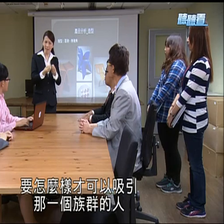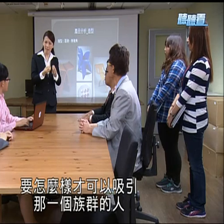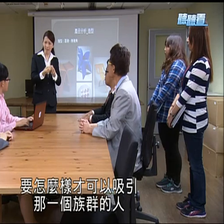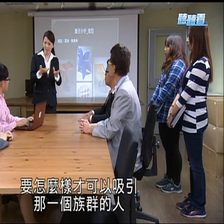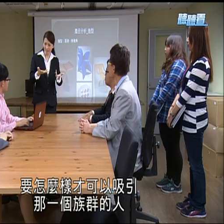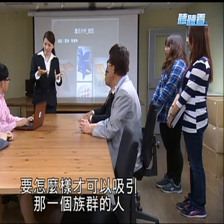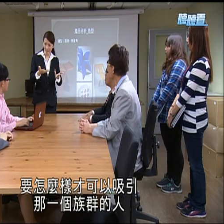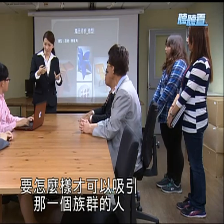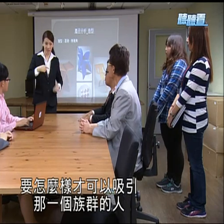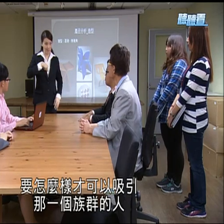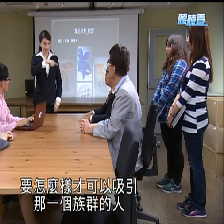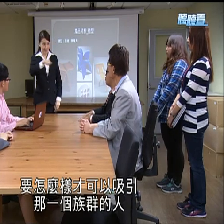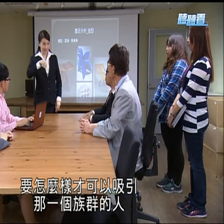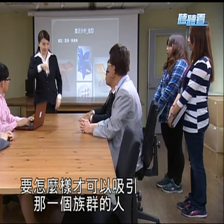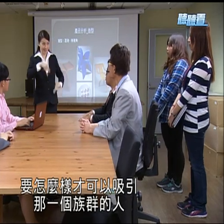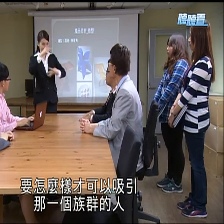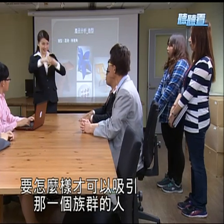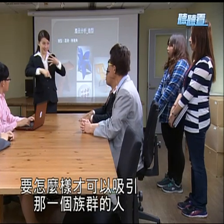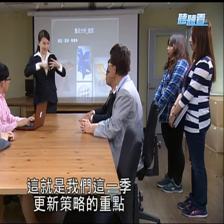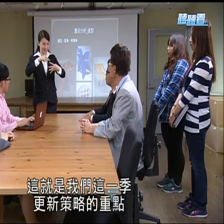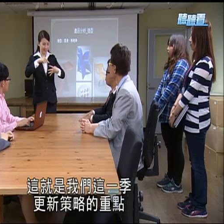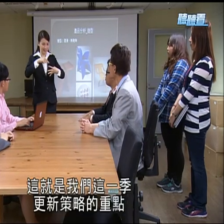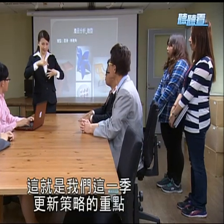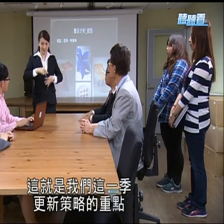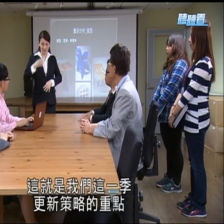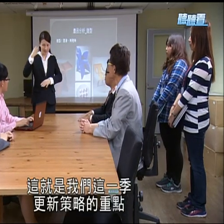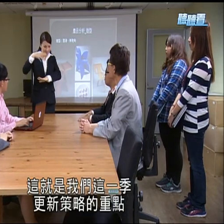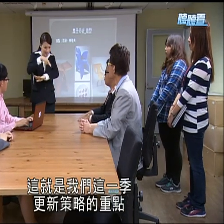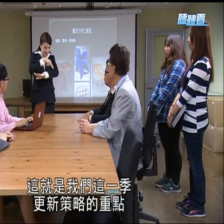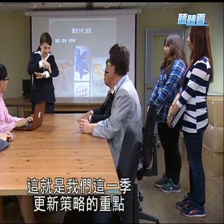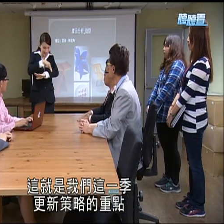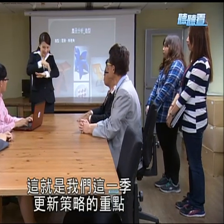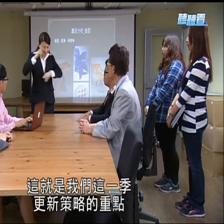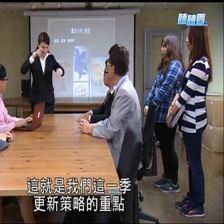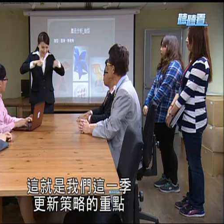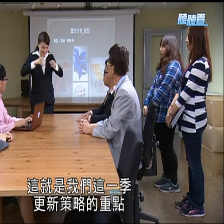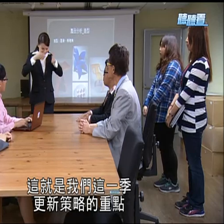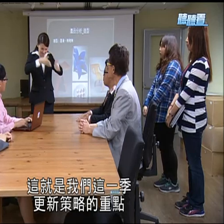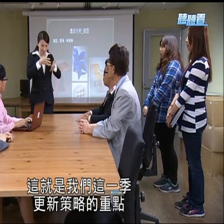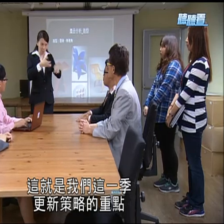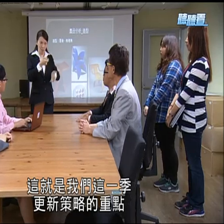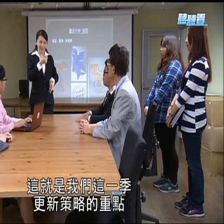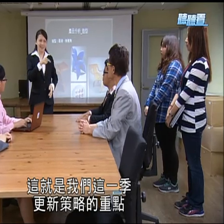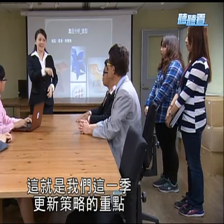吸引那一个族群的人？这就是我们这一季更新策略的重点。